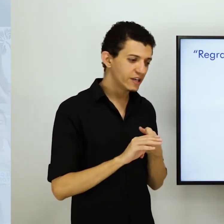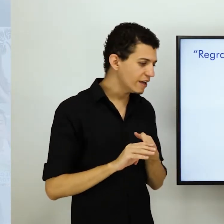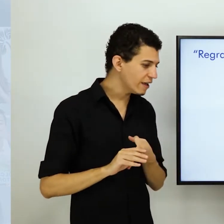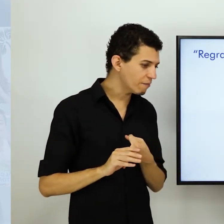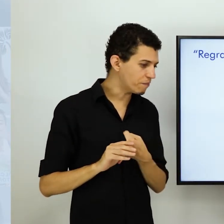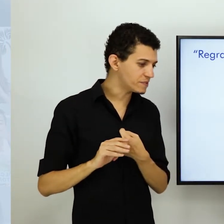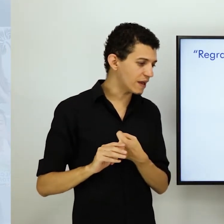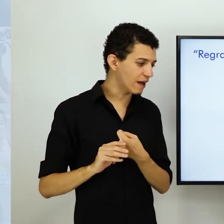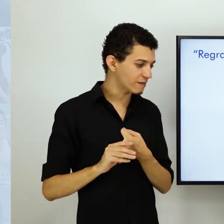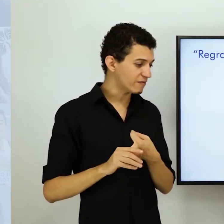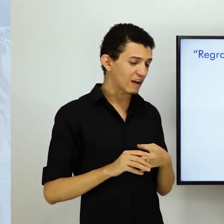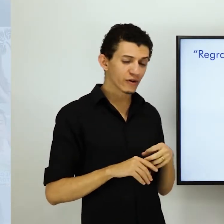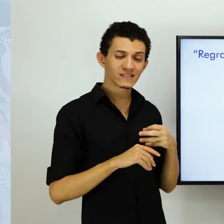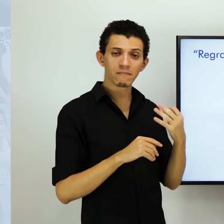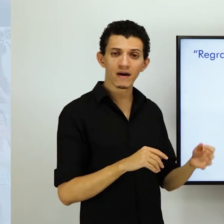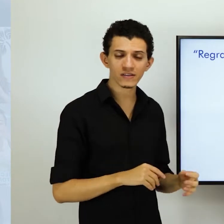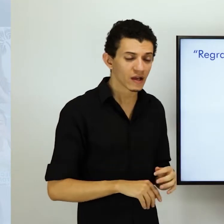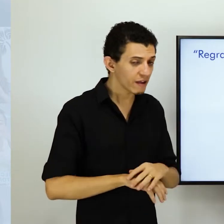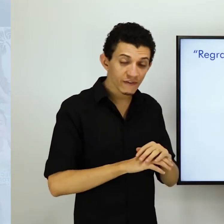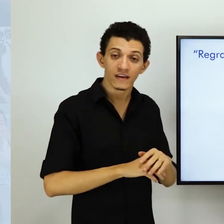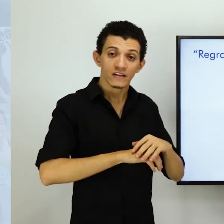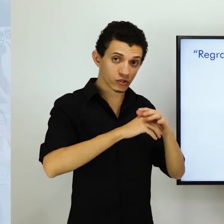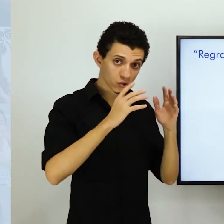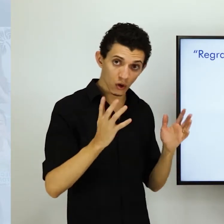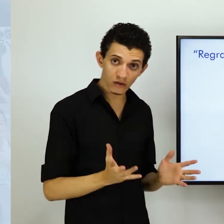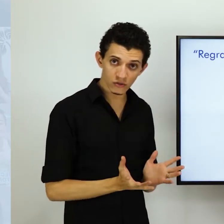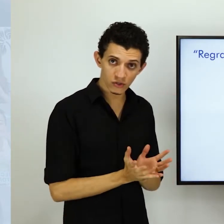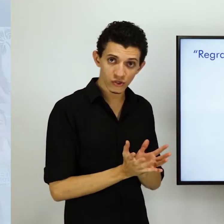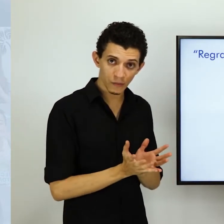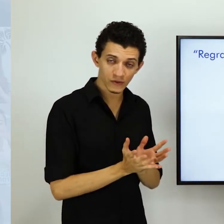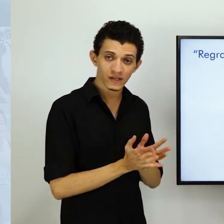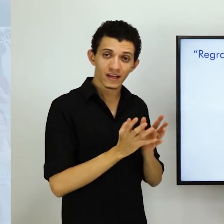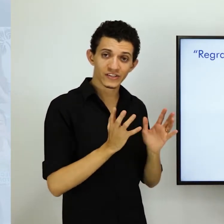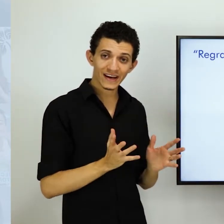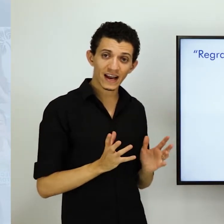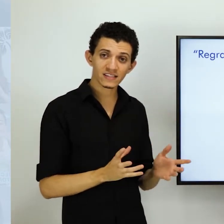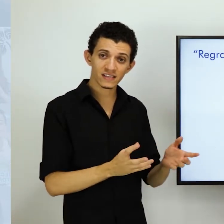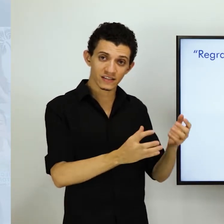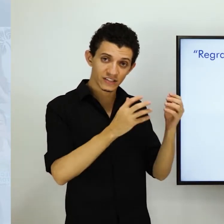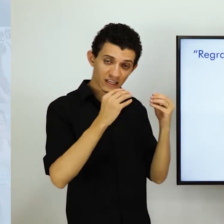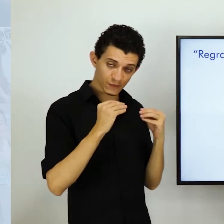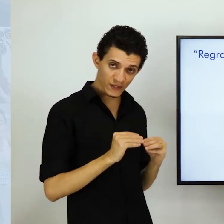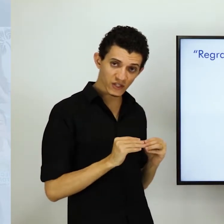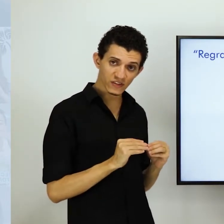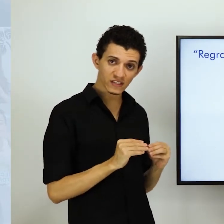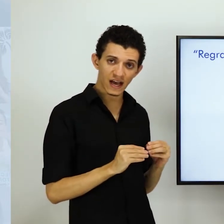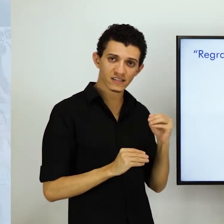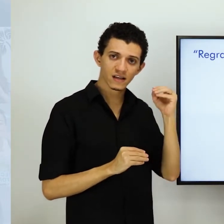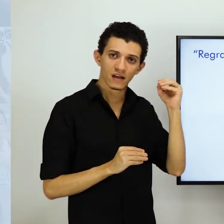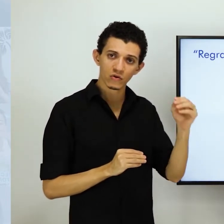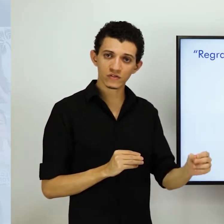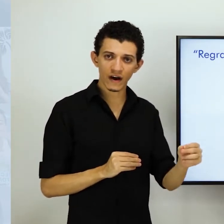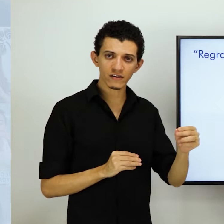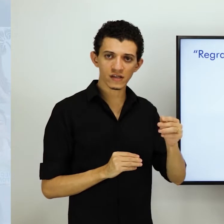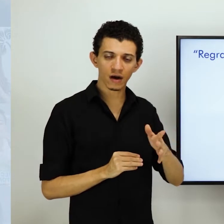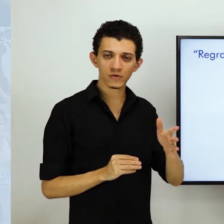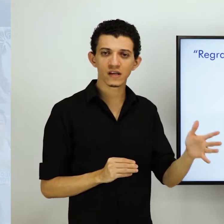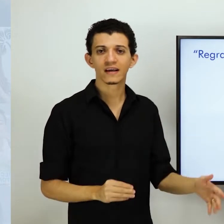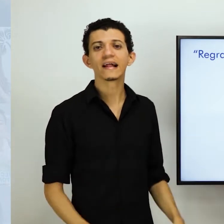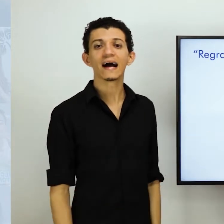de valores semânticos, enfim. De todos os tipos de análise de expressões faciais nos vários ramos da